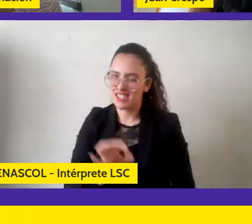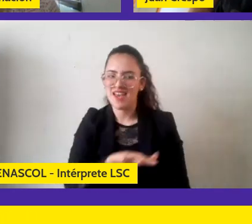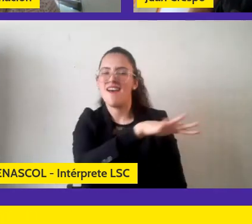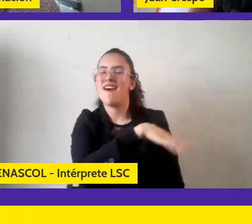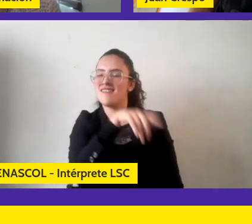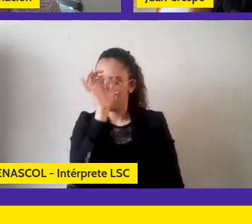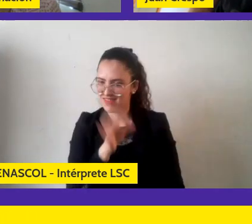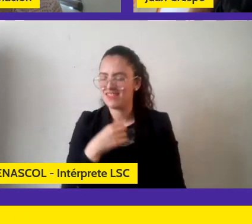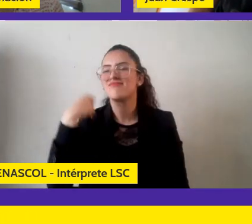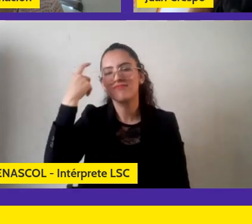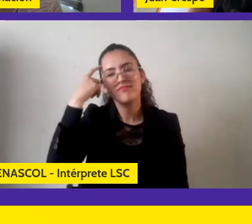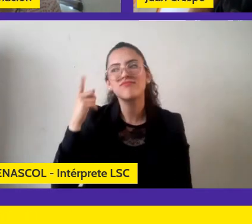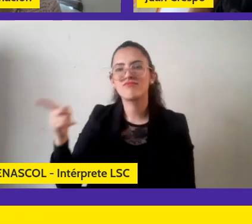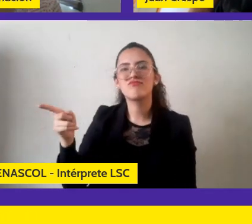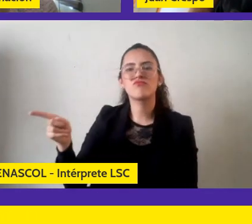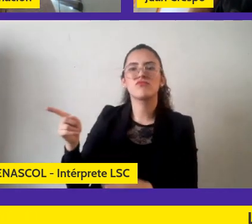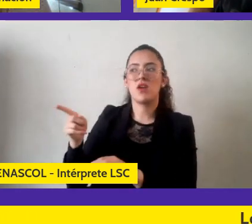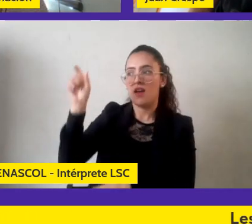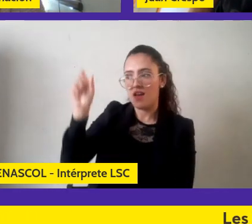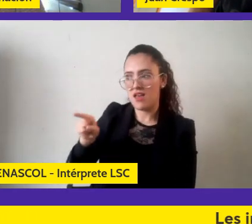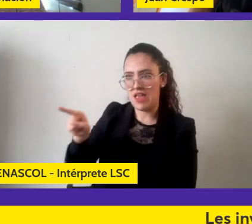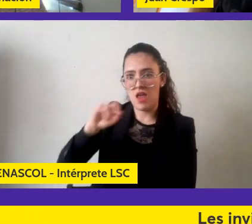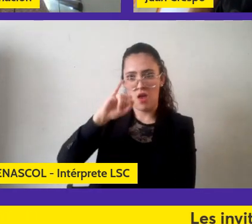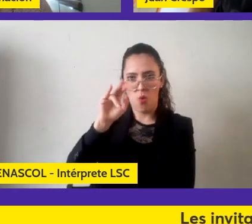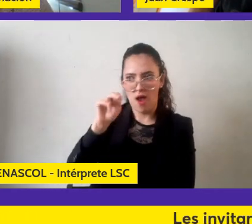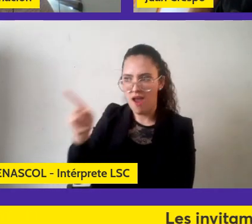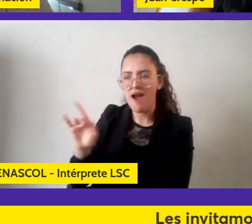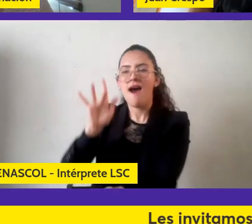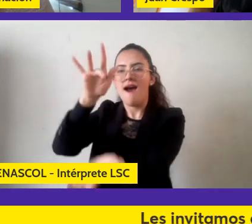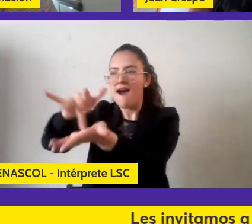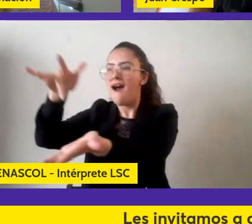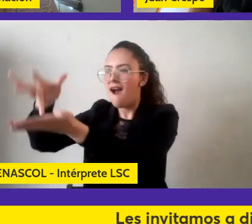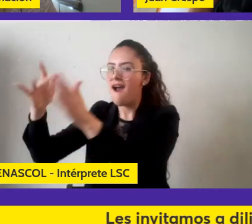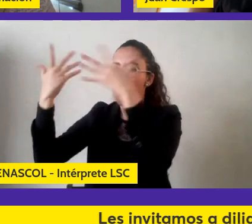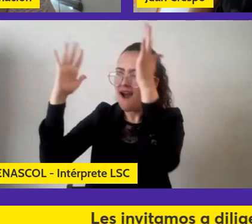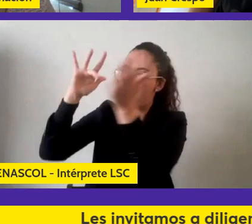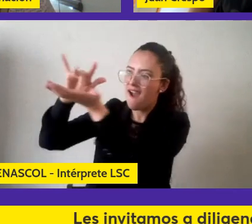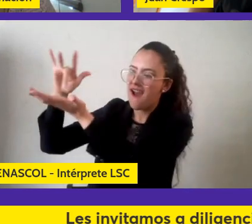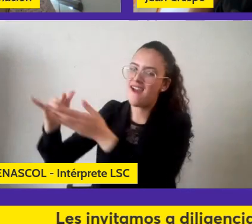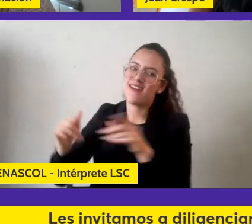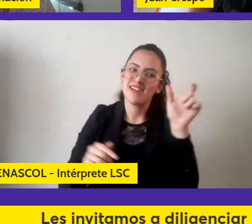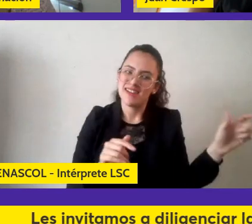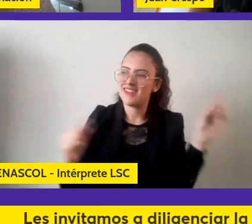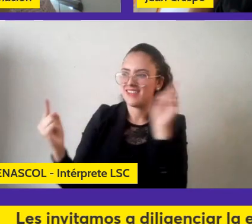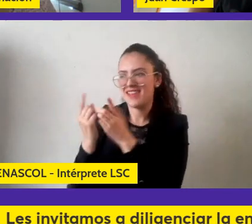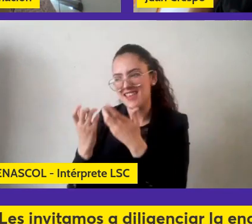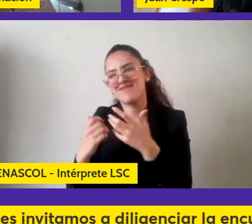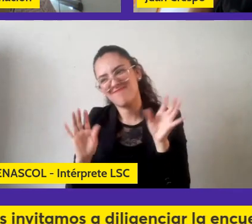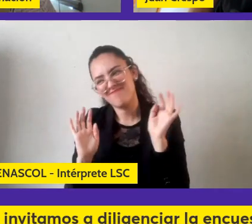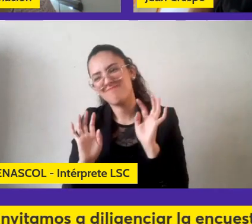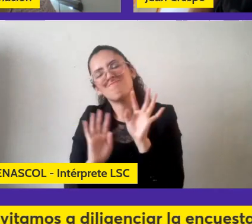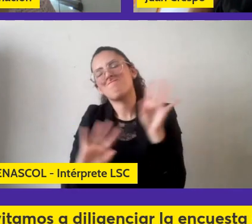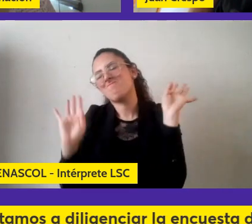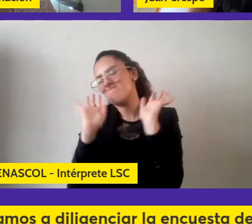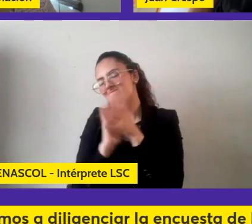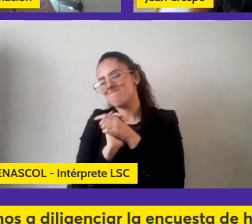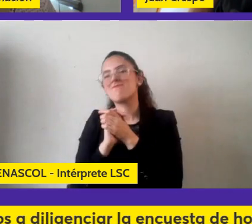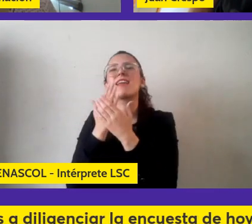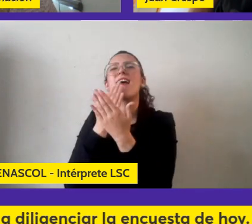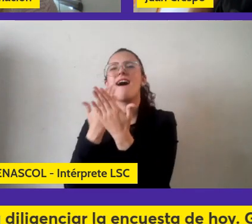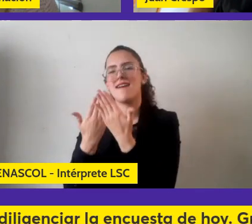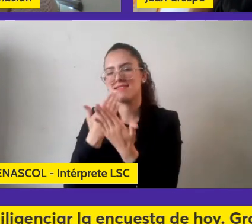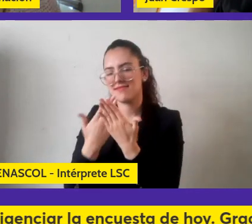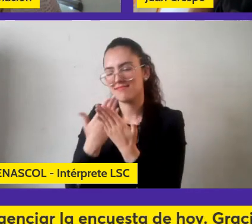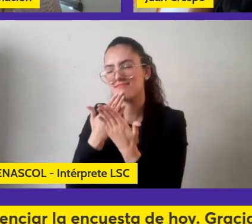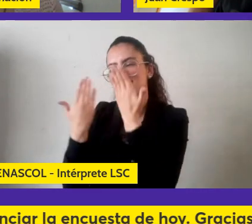y festivales y en esos espacios a los que asistes. Entonces, sí. Nada, muchas gracias por haber hecho parte